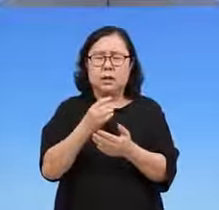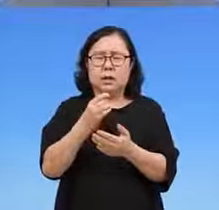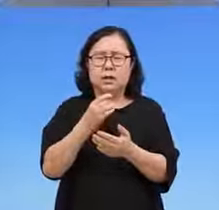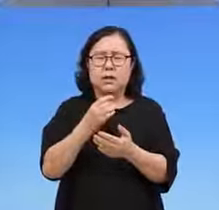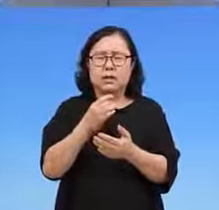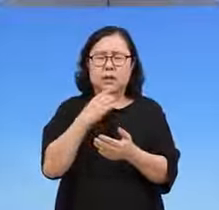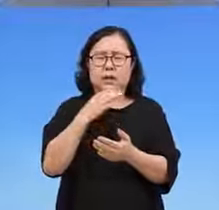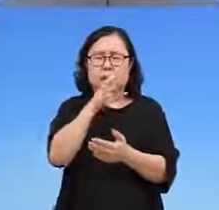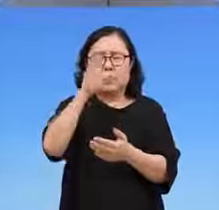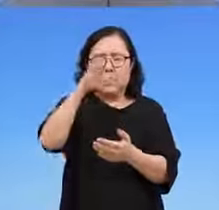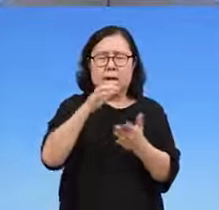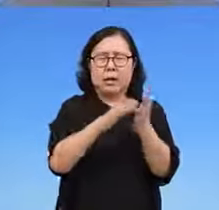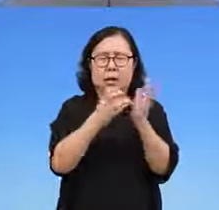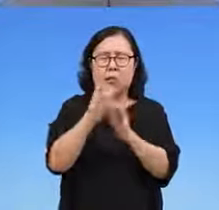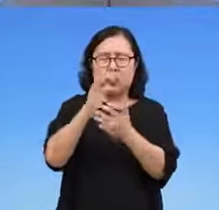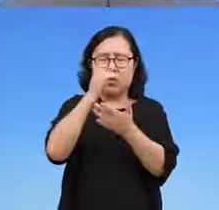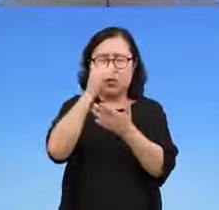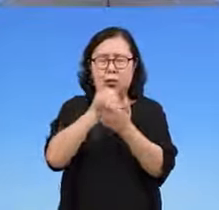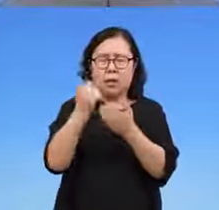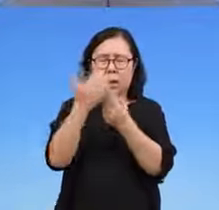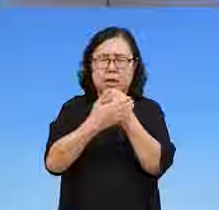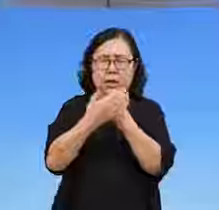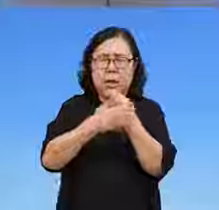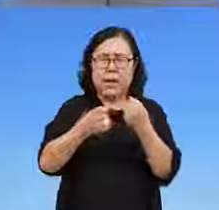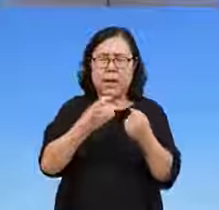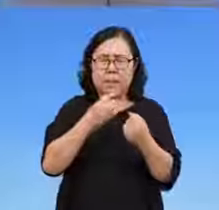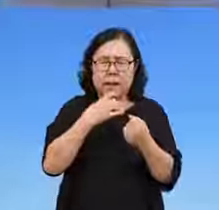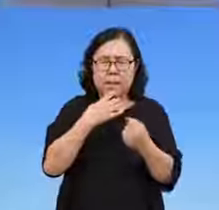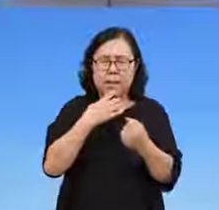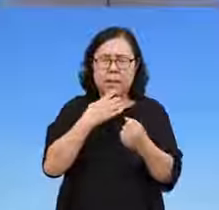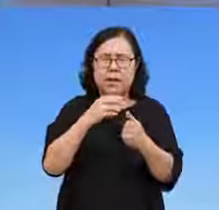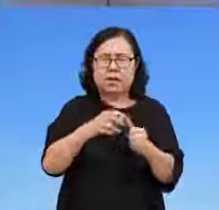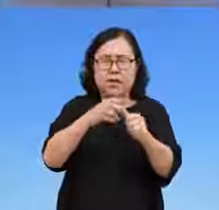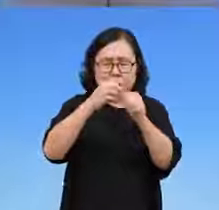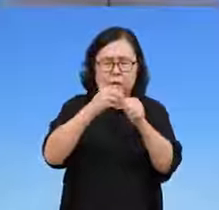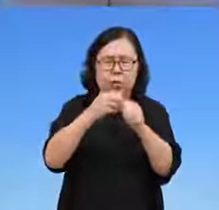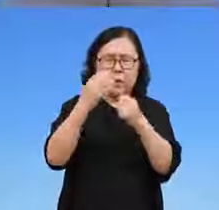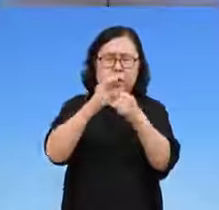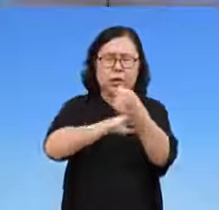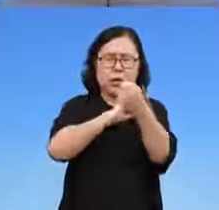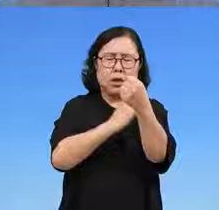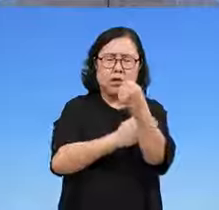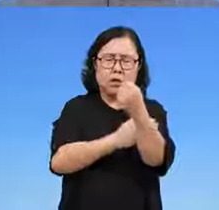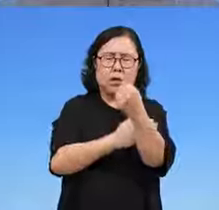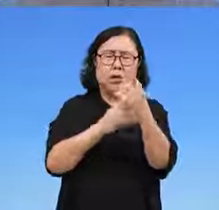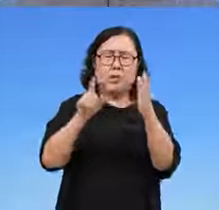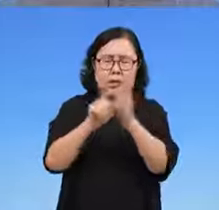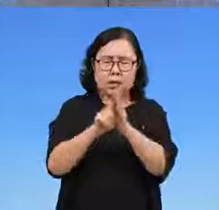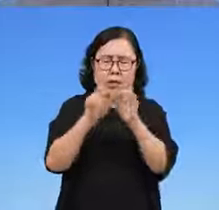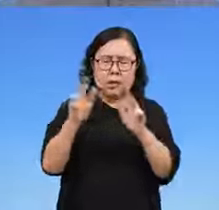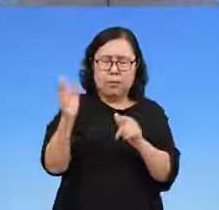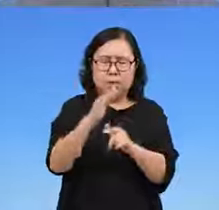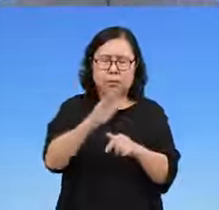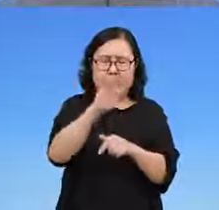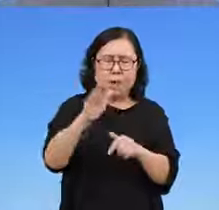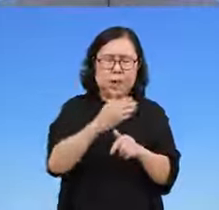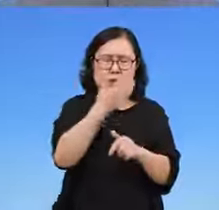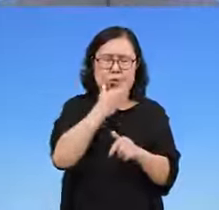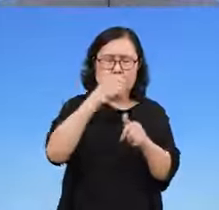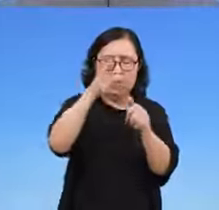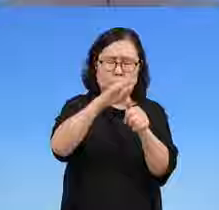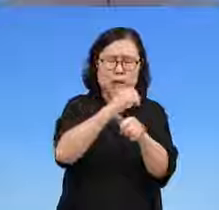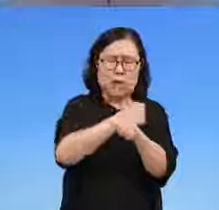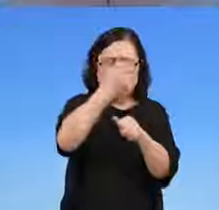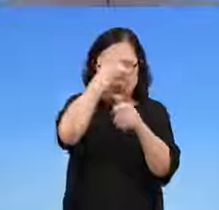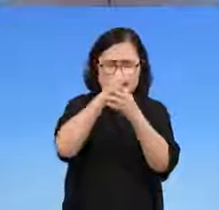은혜만이 저들을 보호하고 저들을 건져내 주실 능력인 줄 믿사오니 이제부터 그들을 축복하며